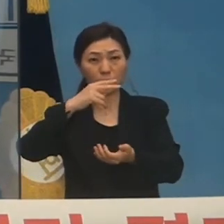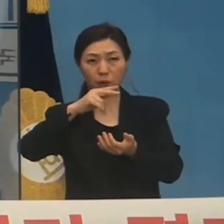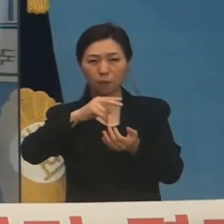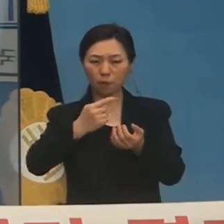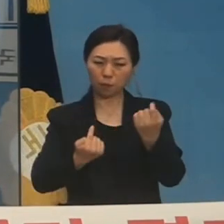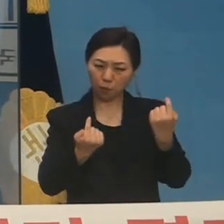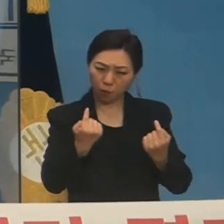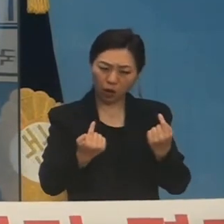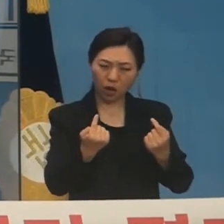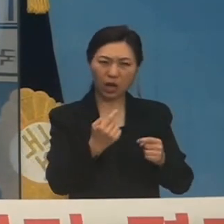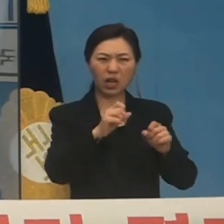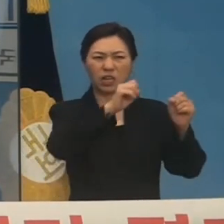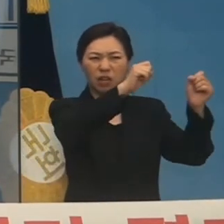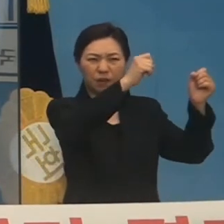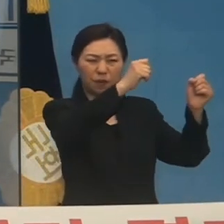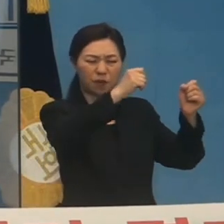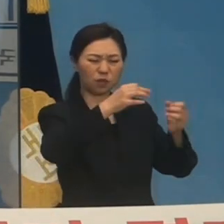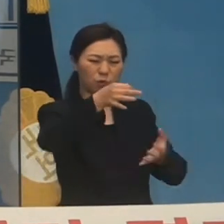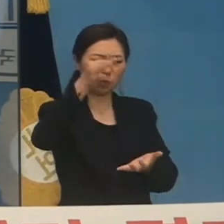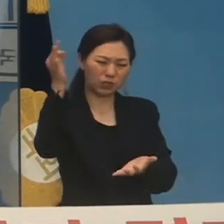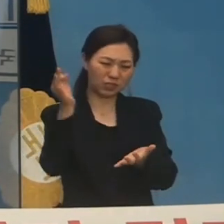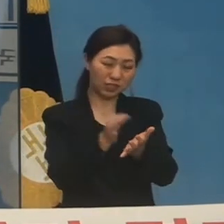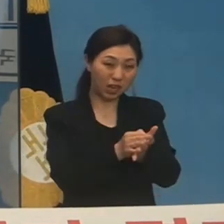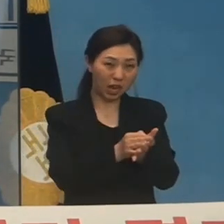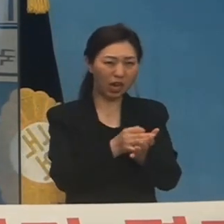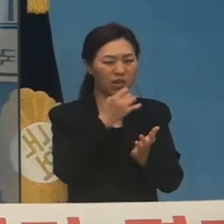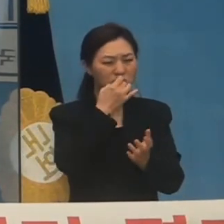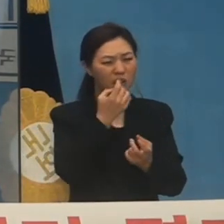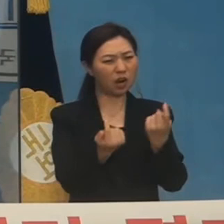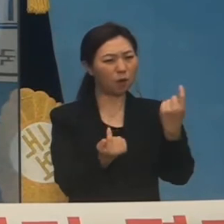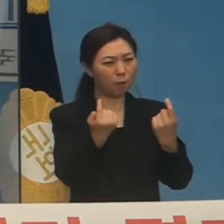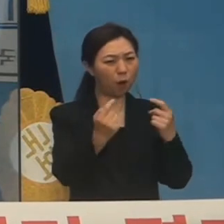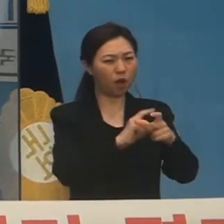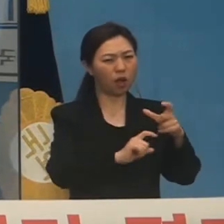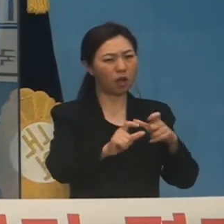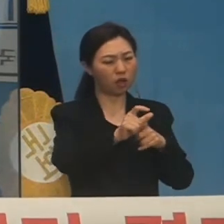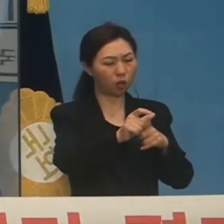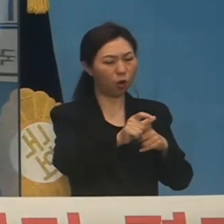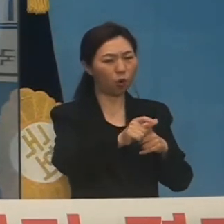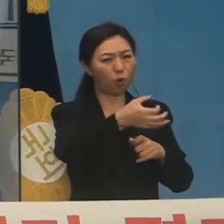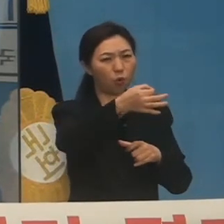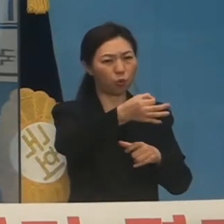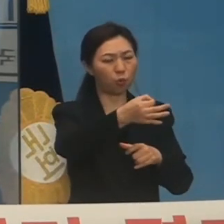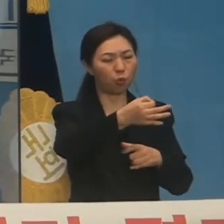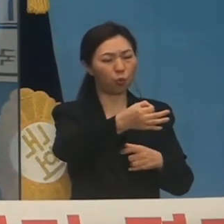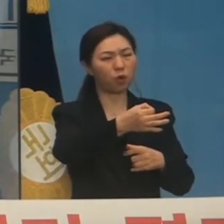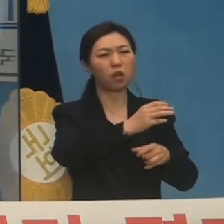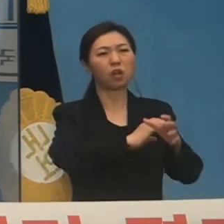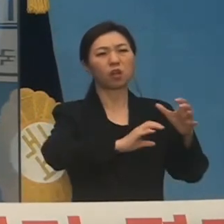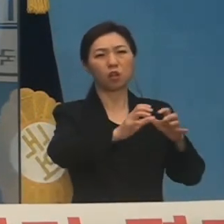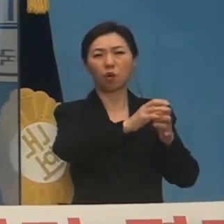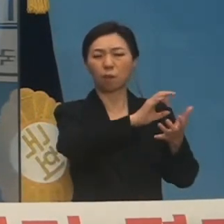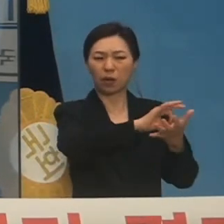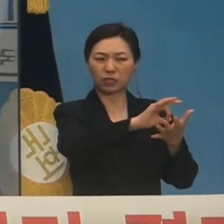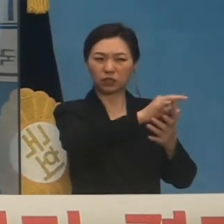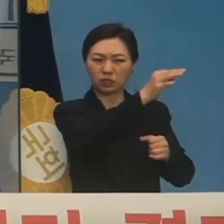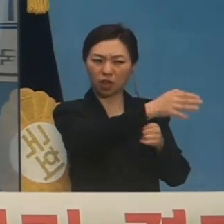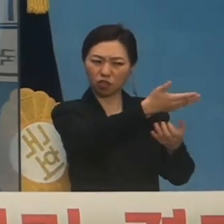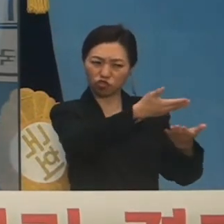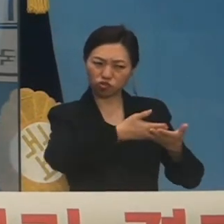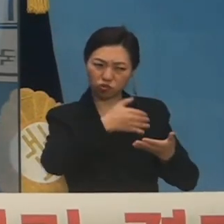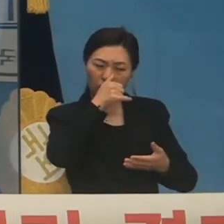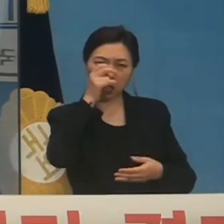가격보다는 좋게 해주겠지 농민의 기대는 무참히 짓밟혔습니다. 농민이 감수해야